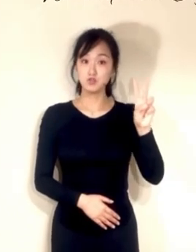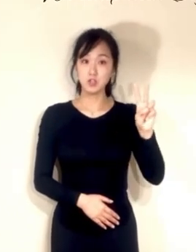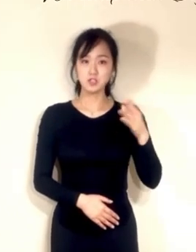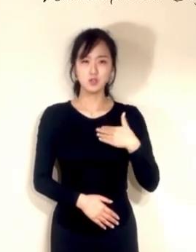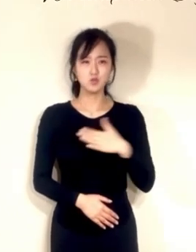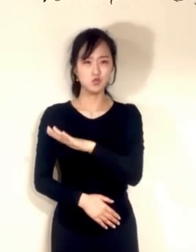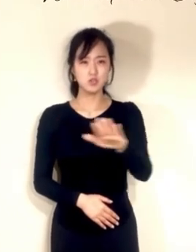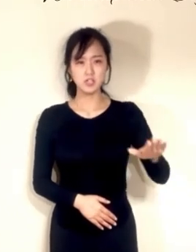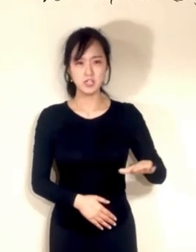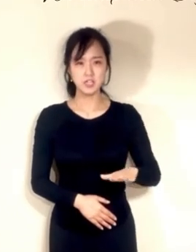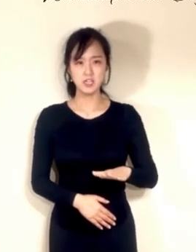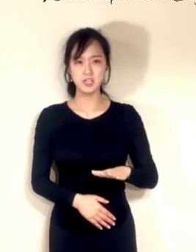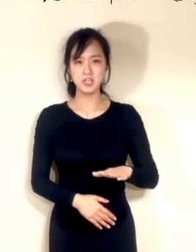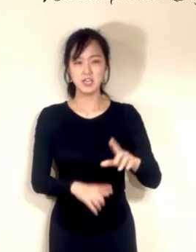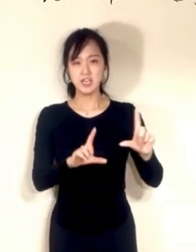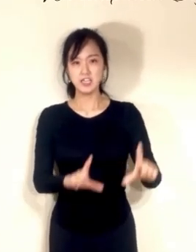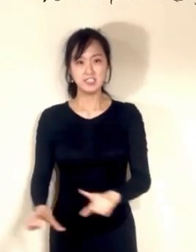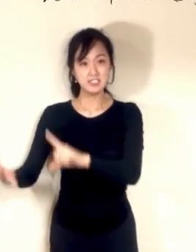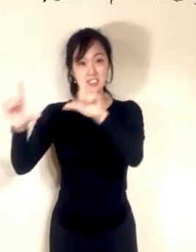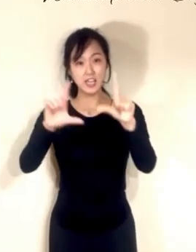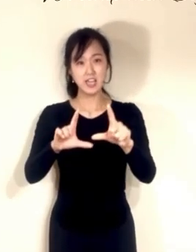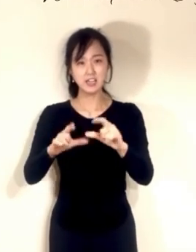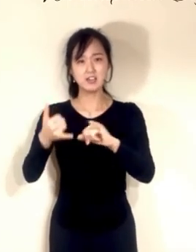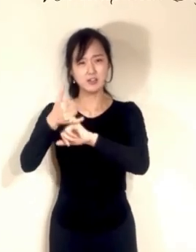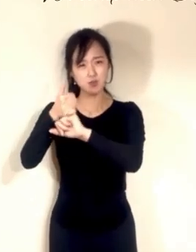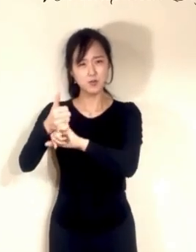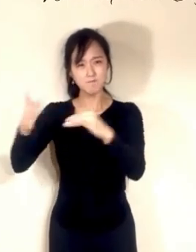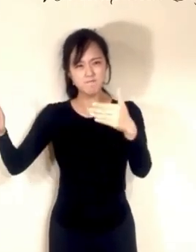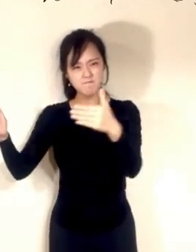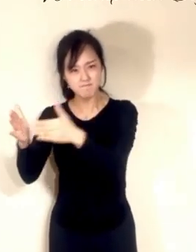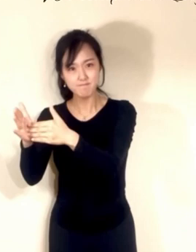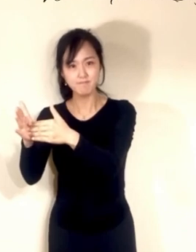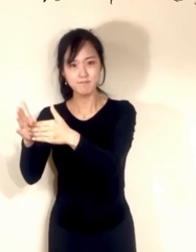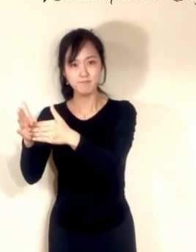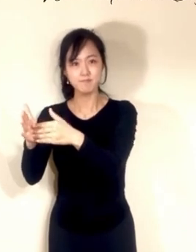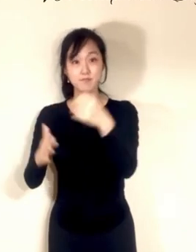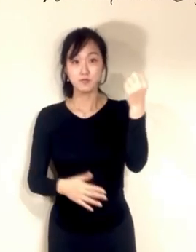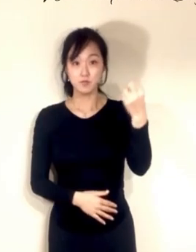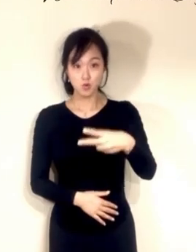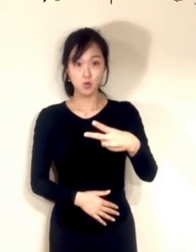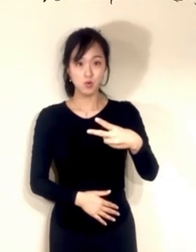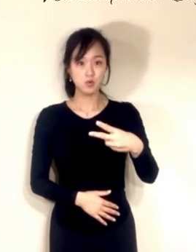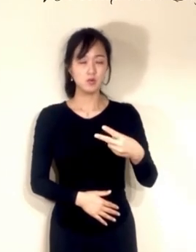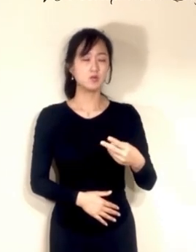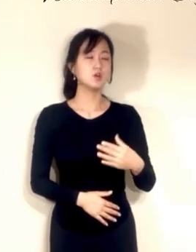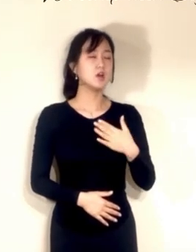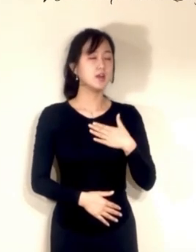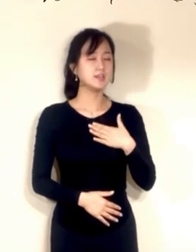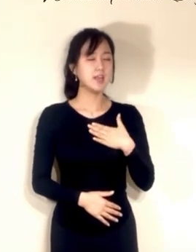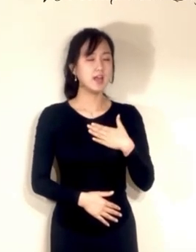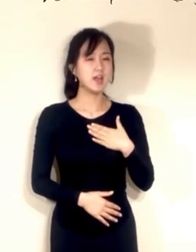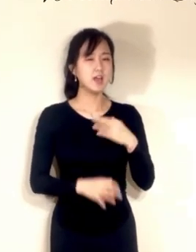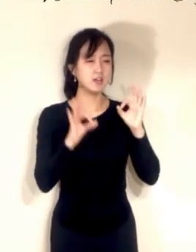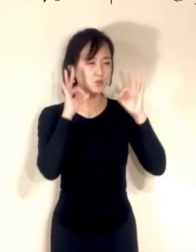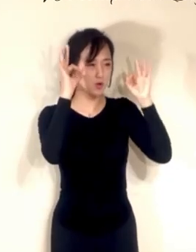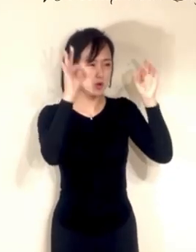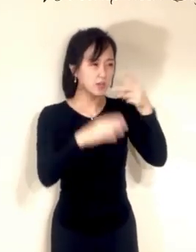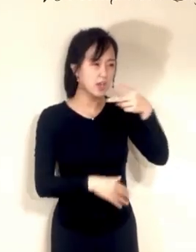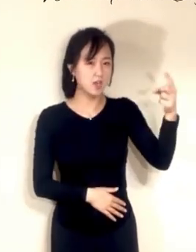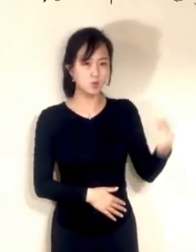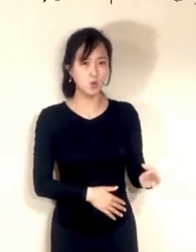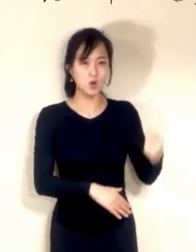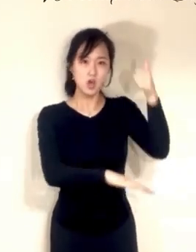두 가지, 우리의 인생의 끝이 있다, 그리고 내가 뭔가 이루려 하지만 그 일을 결국 이루시는